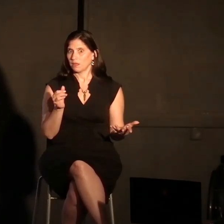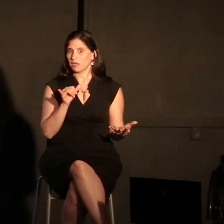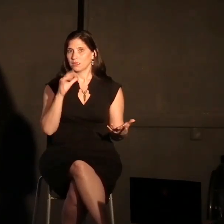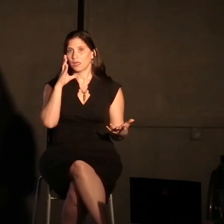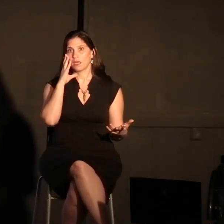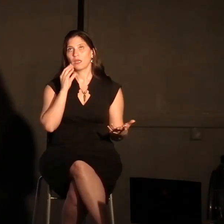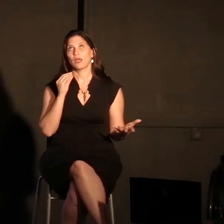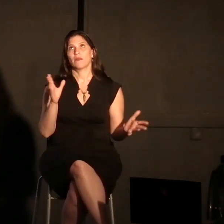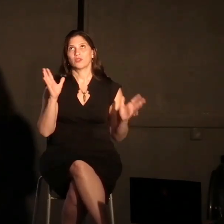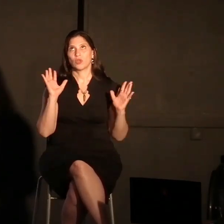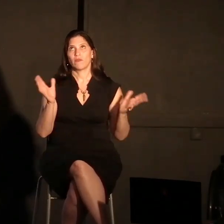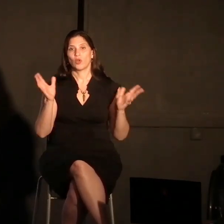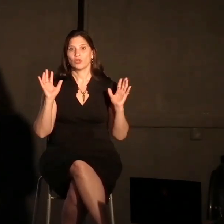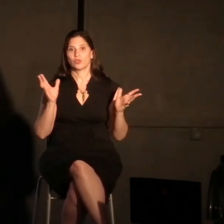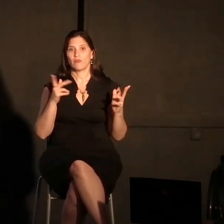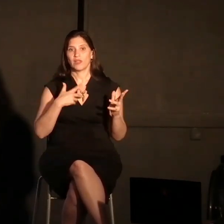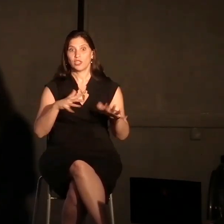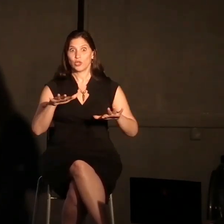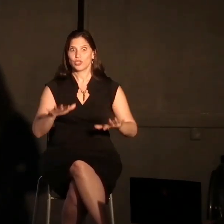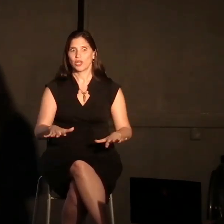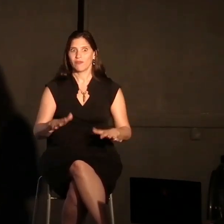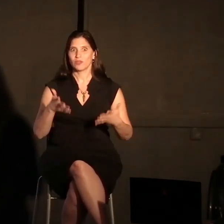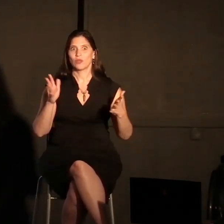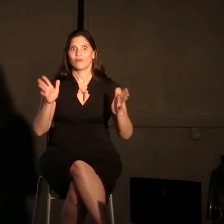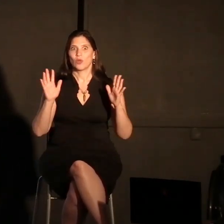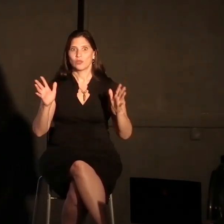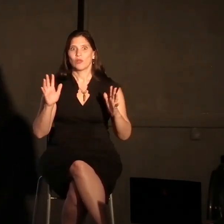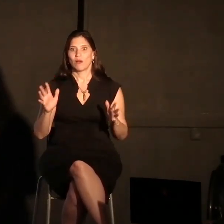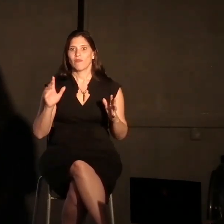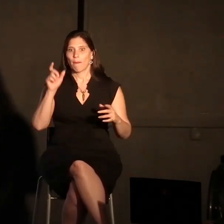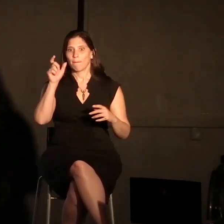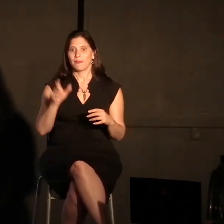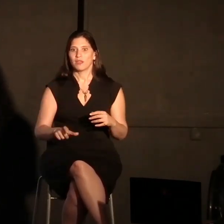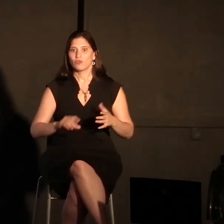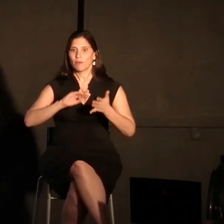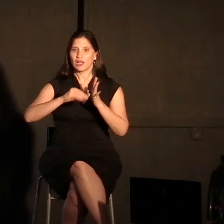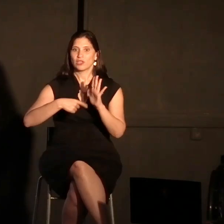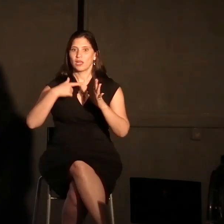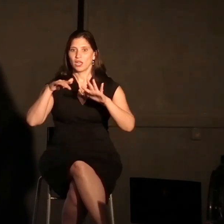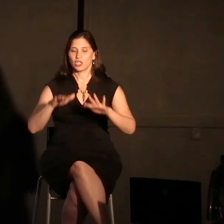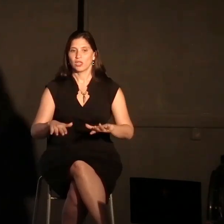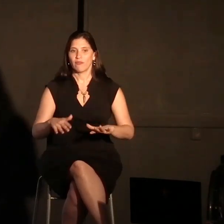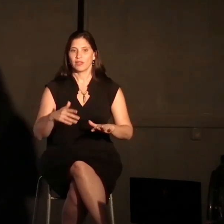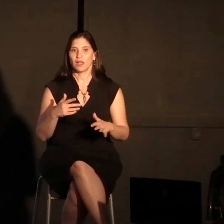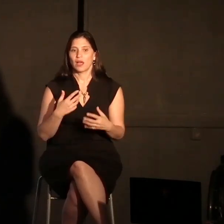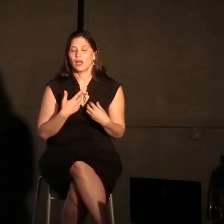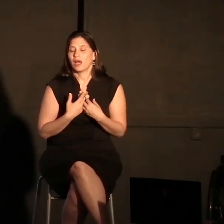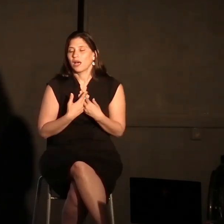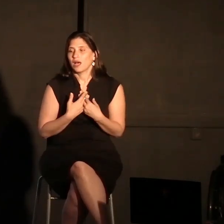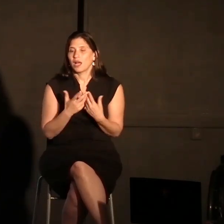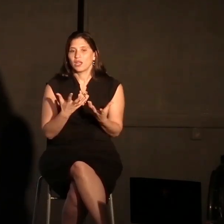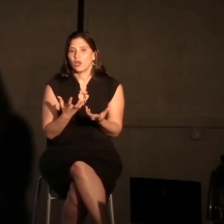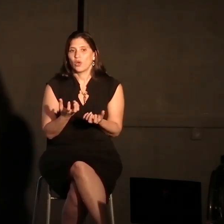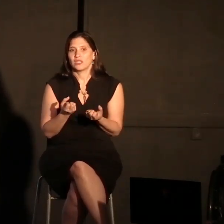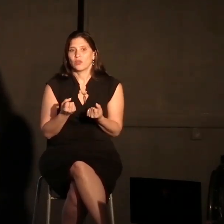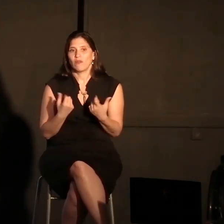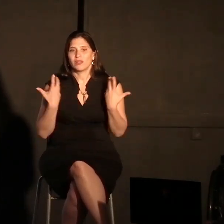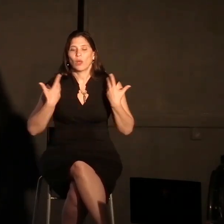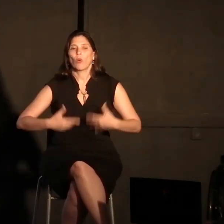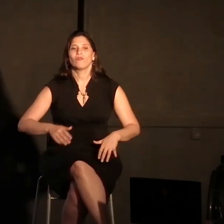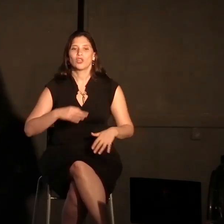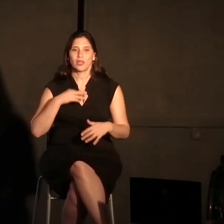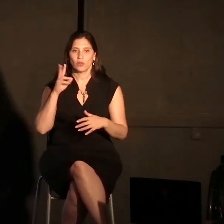כיף סוף כל סוף אני יושבת סוף כל סוף מישהו מאשר לי לשבת אני לא יכ אני לא סחוף את הגוף